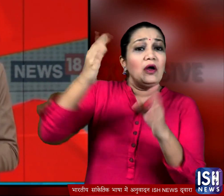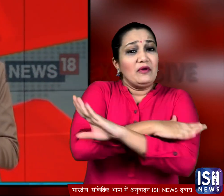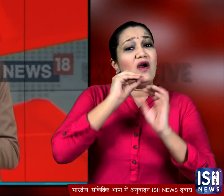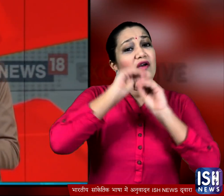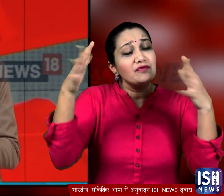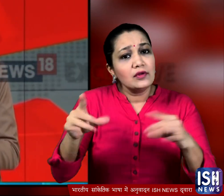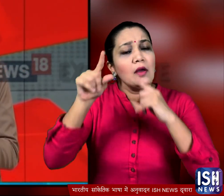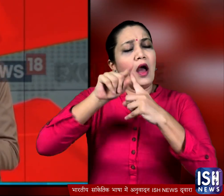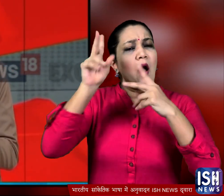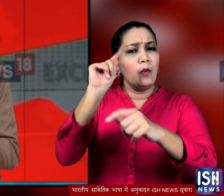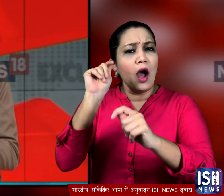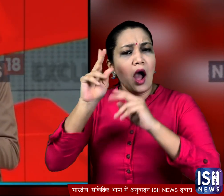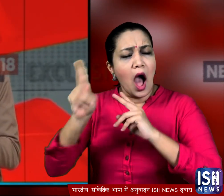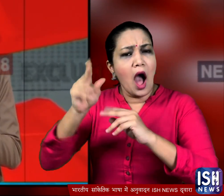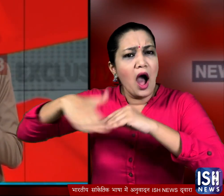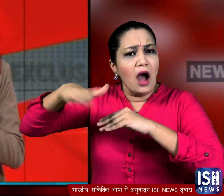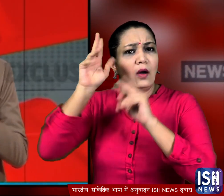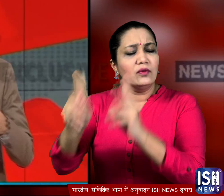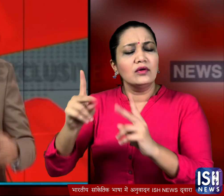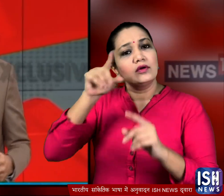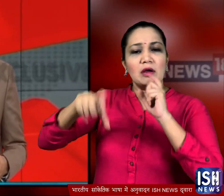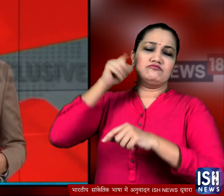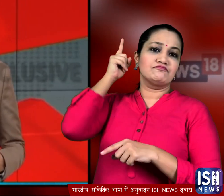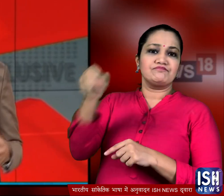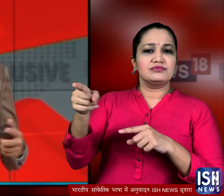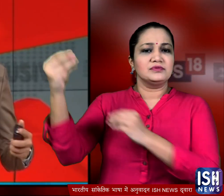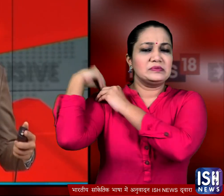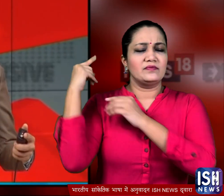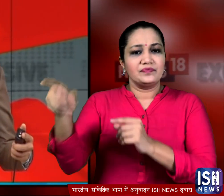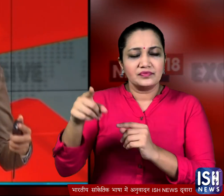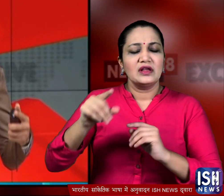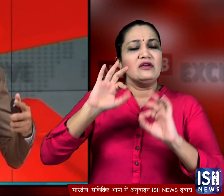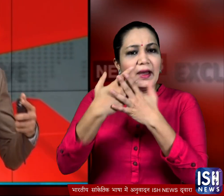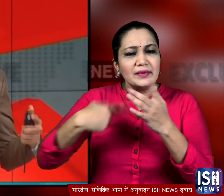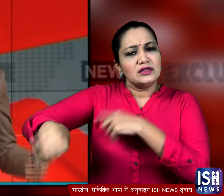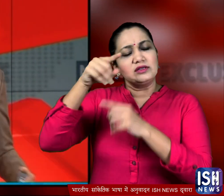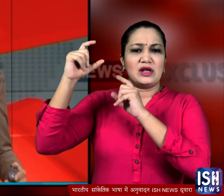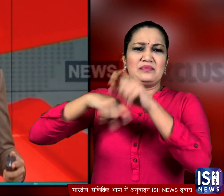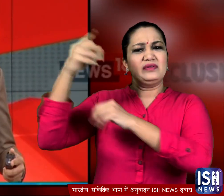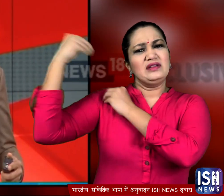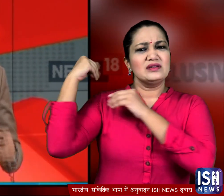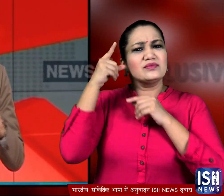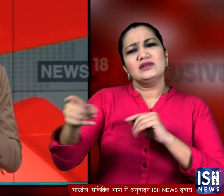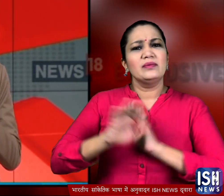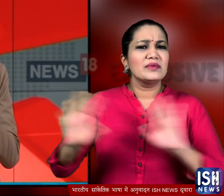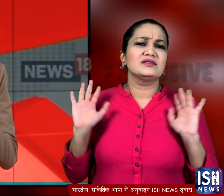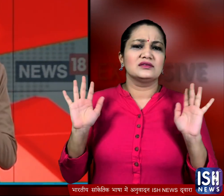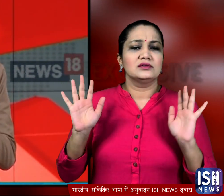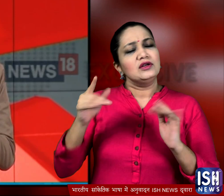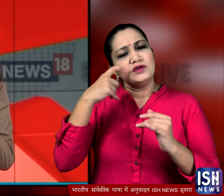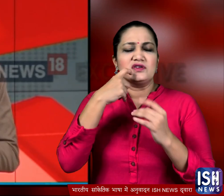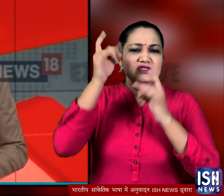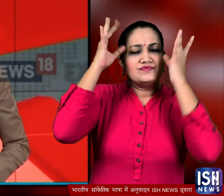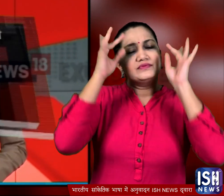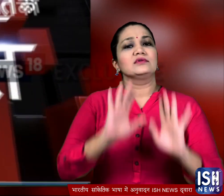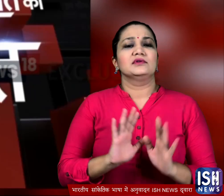के बावजूद तेल निकालने का काम जारी रखने का कंपनी पर आरोप लगा। हादसे के लिए परिवार वाले कंपनी को ही दोषी मान रहे हैं, इसीलिए उनके खिलाफ